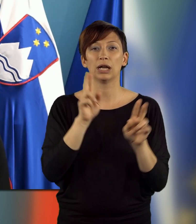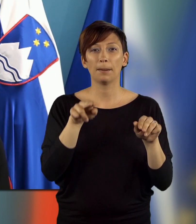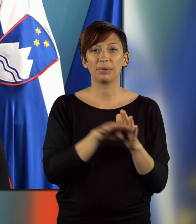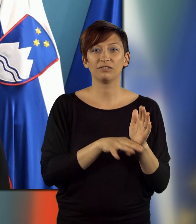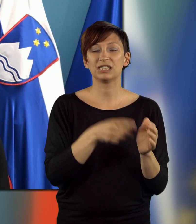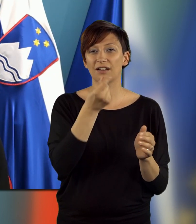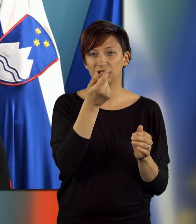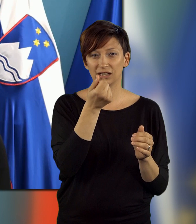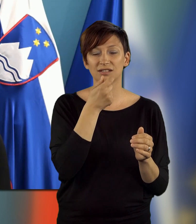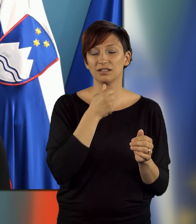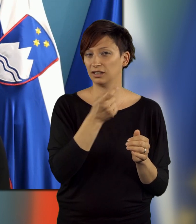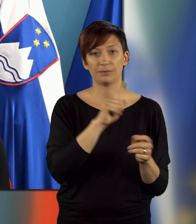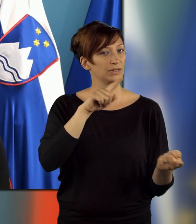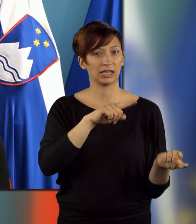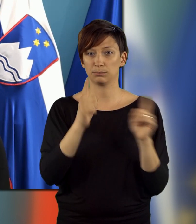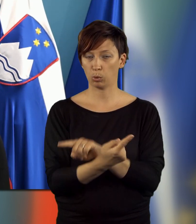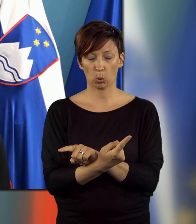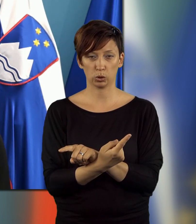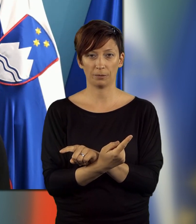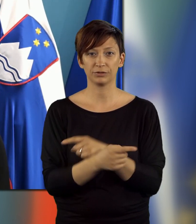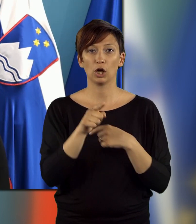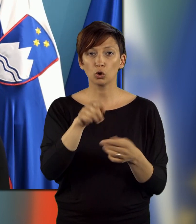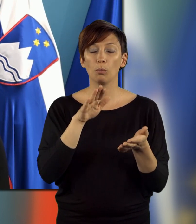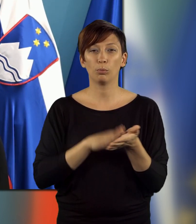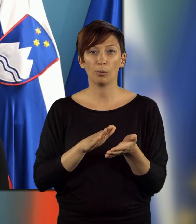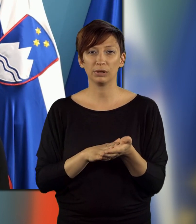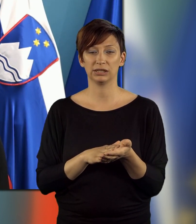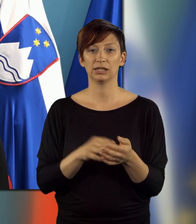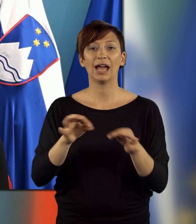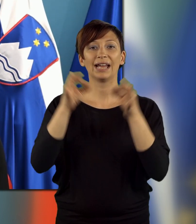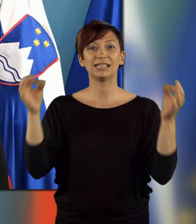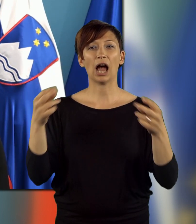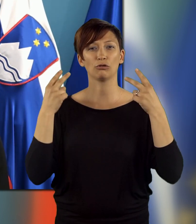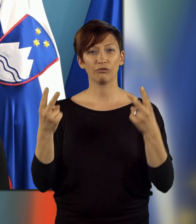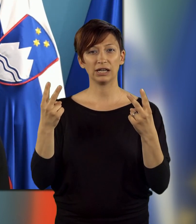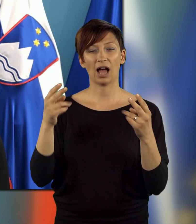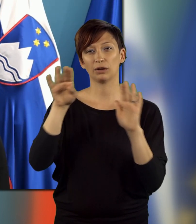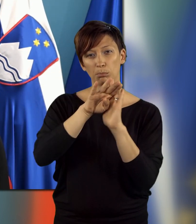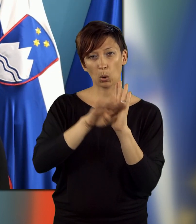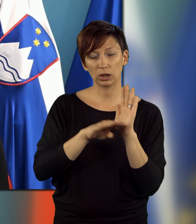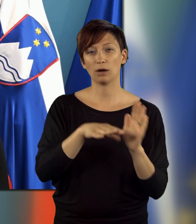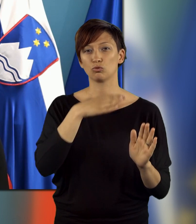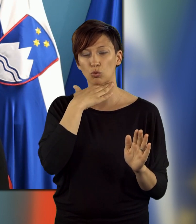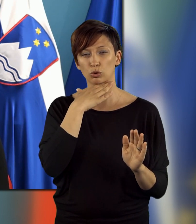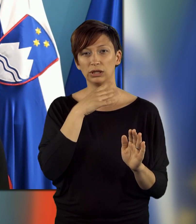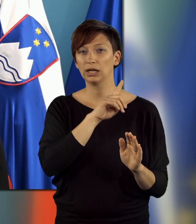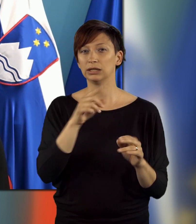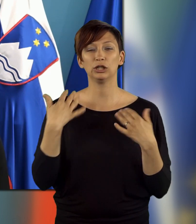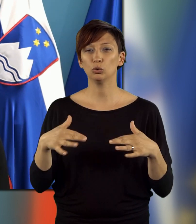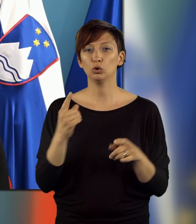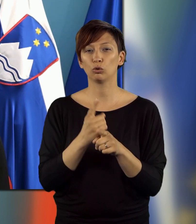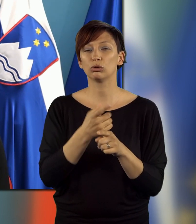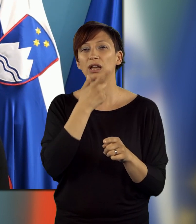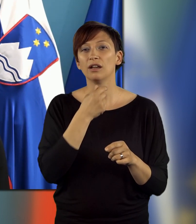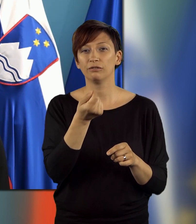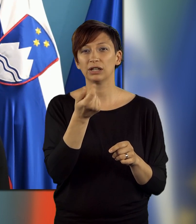pravica financiranja. Nasprotno, to pomeni, da javno veljaven program ni nujno tudi